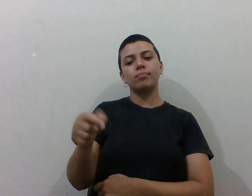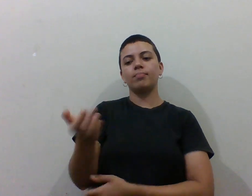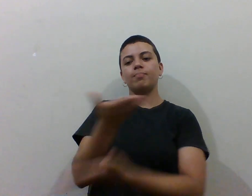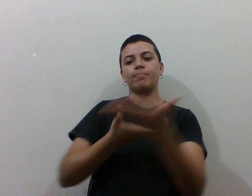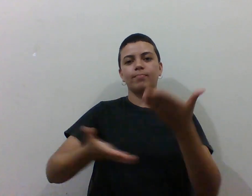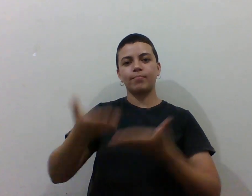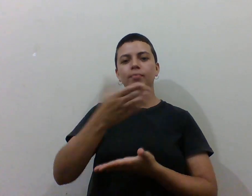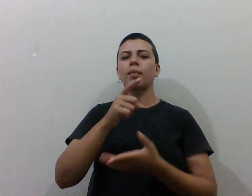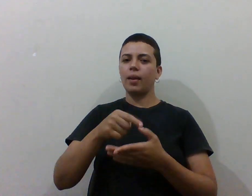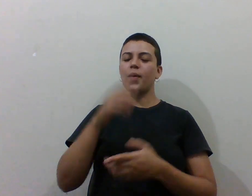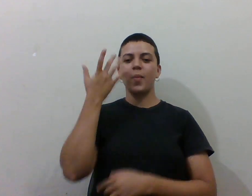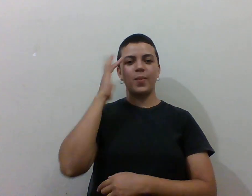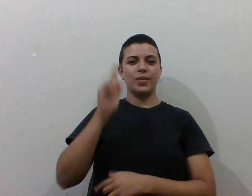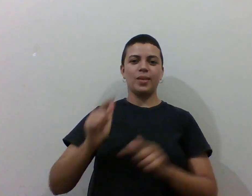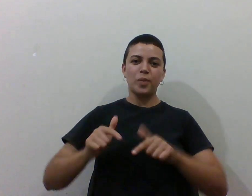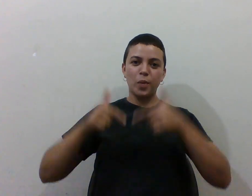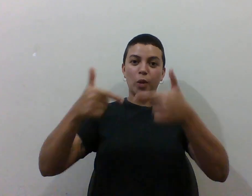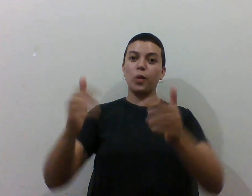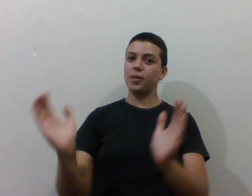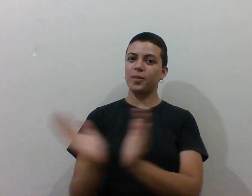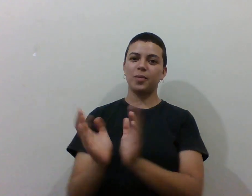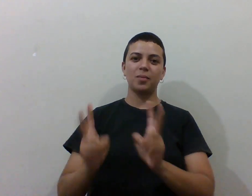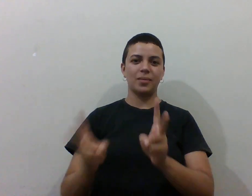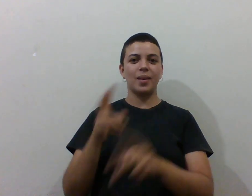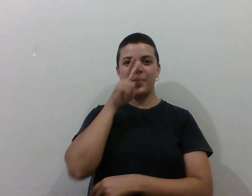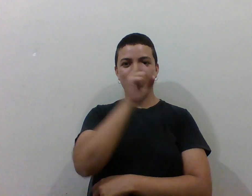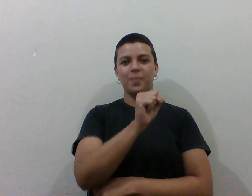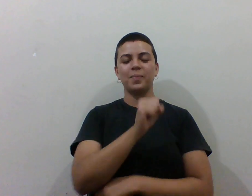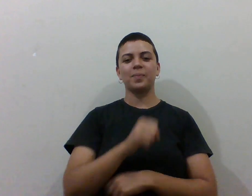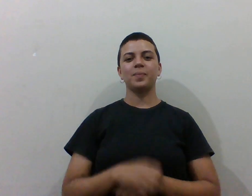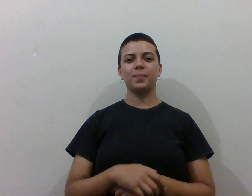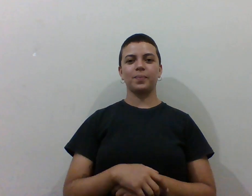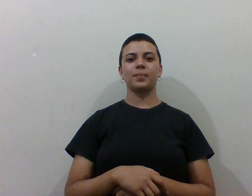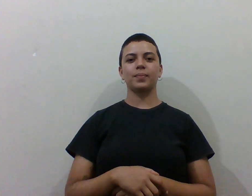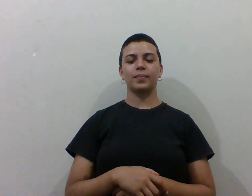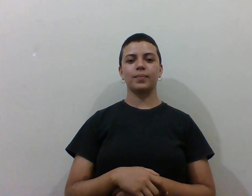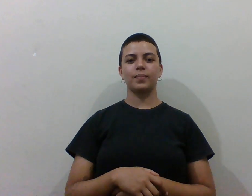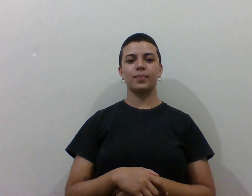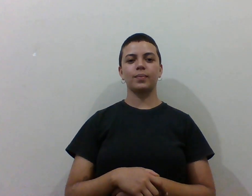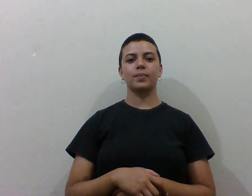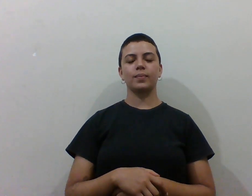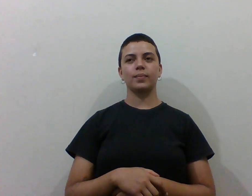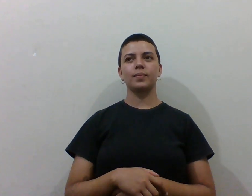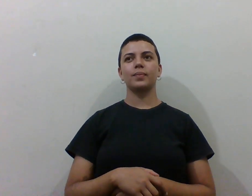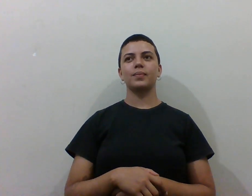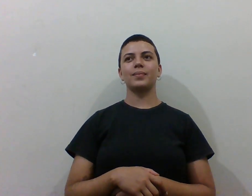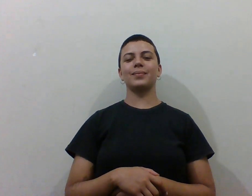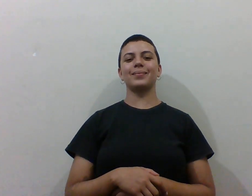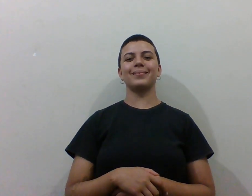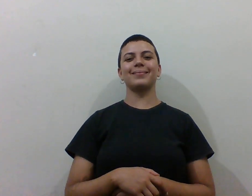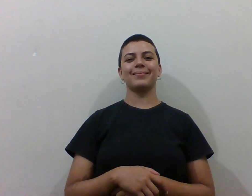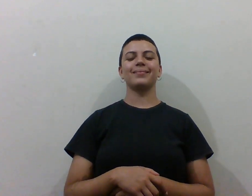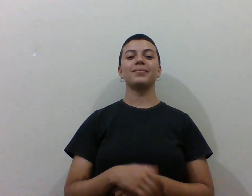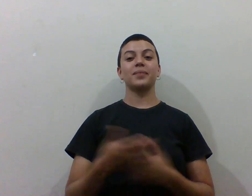coletiva e de articulação coletiva e essa é uma delas e aí eu fiquei no último slide que é importante que a gente